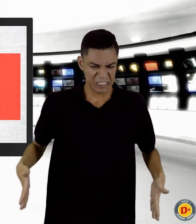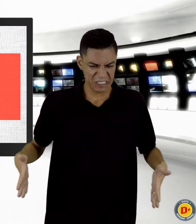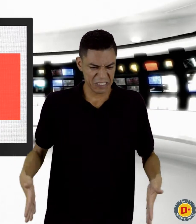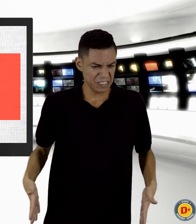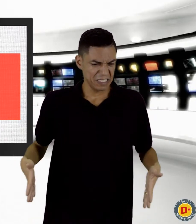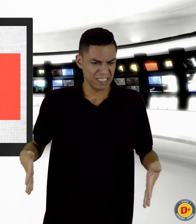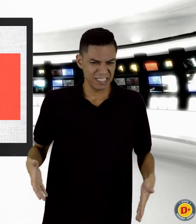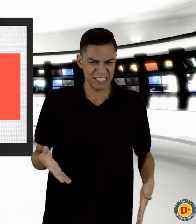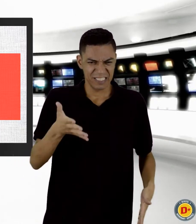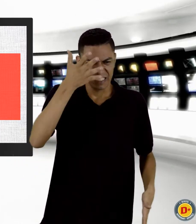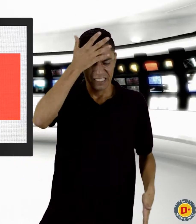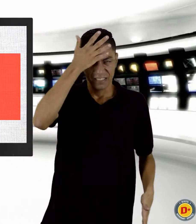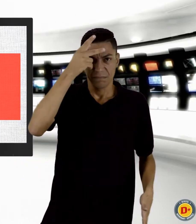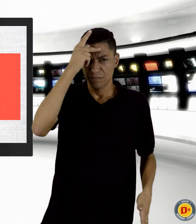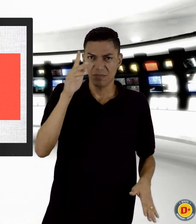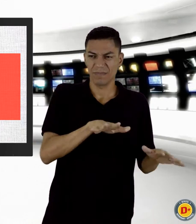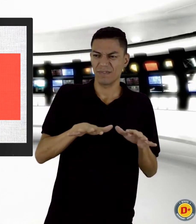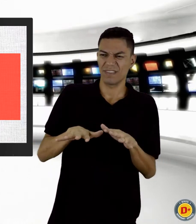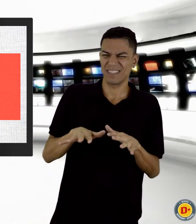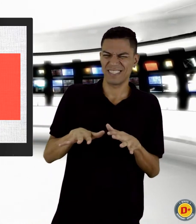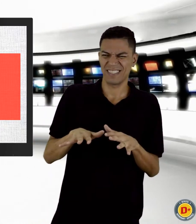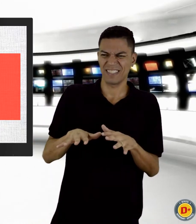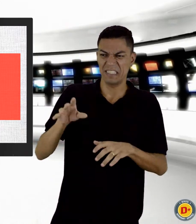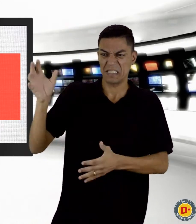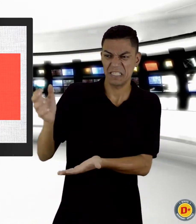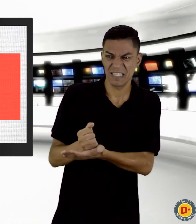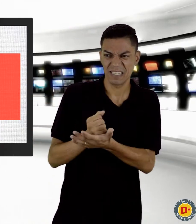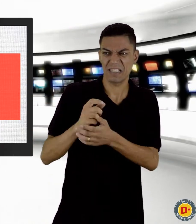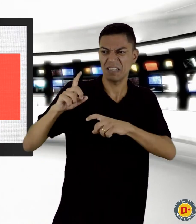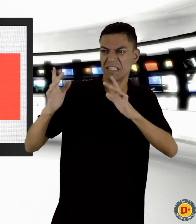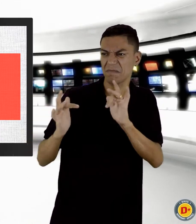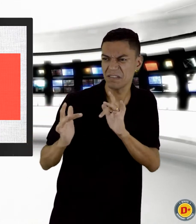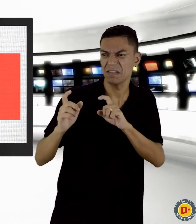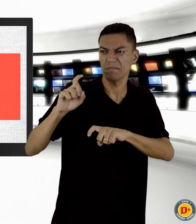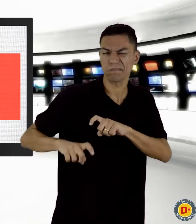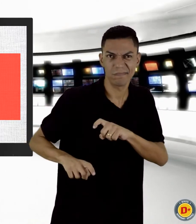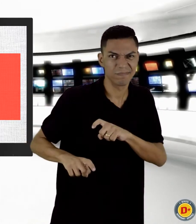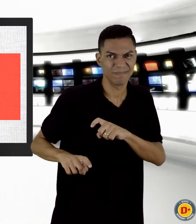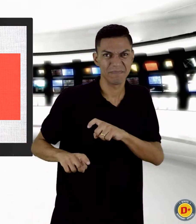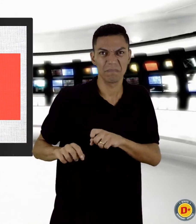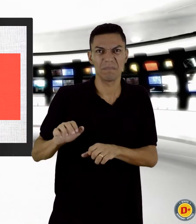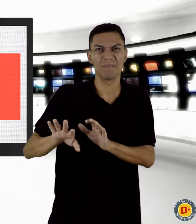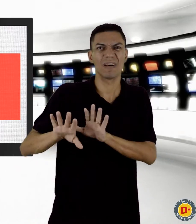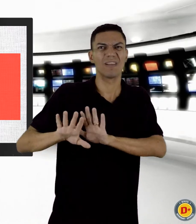de me ver da mesma forma. Isso não significa que ter uma vida sexual não seja